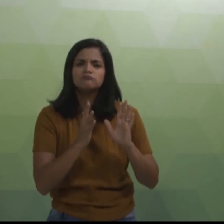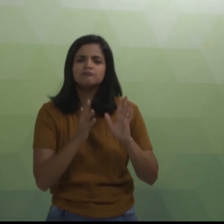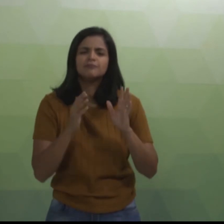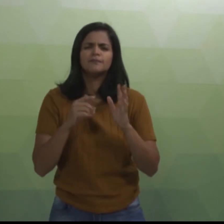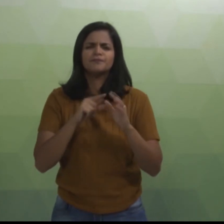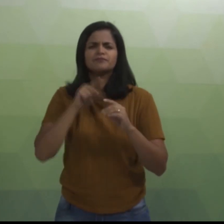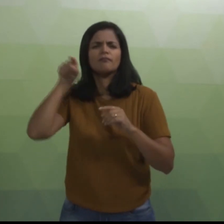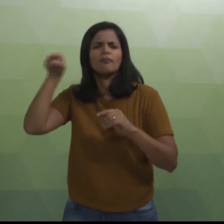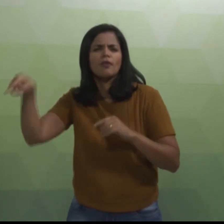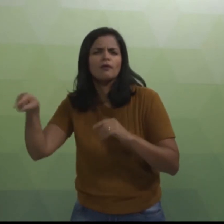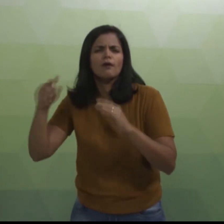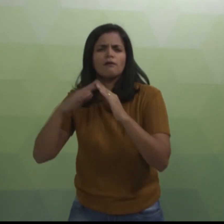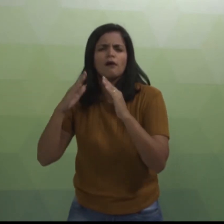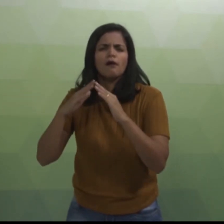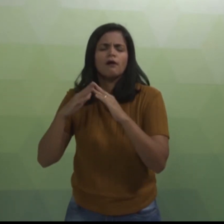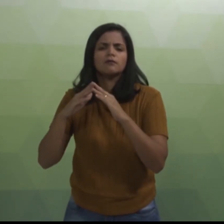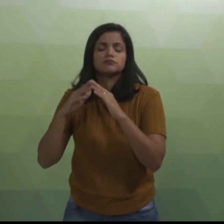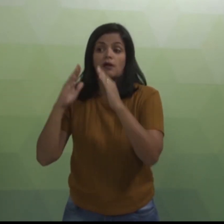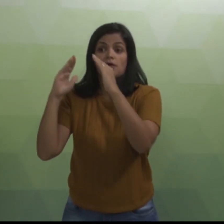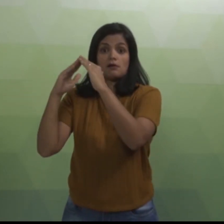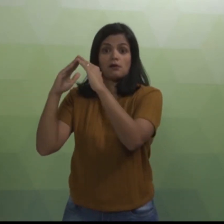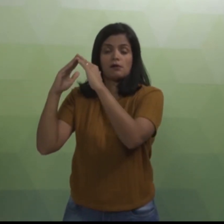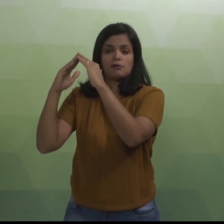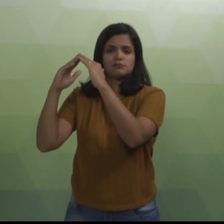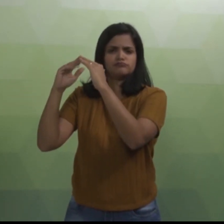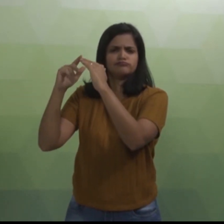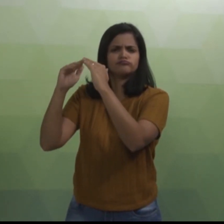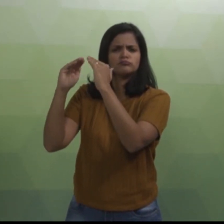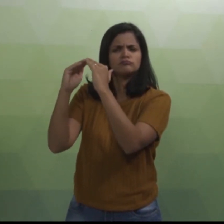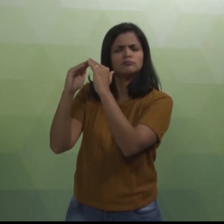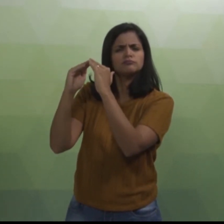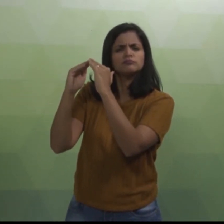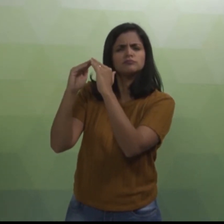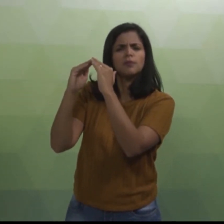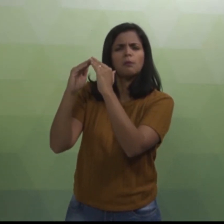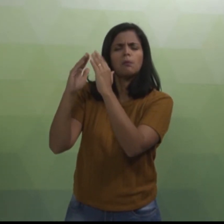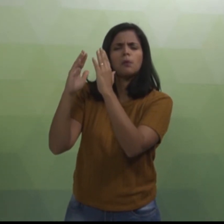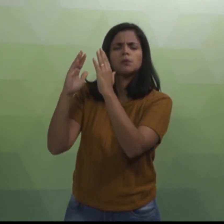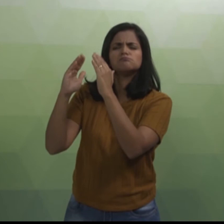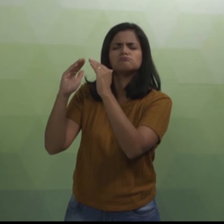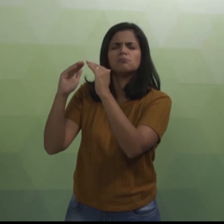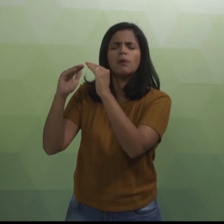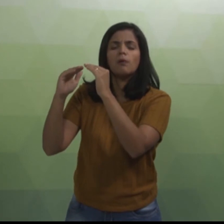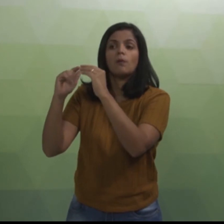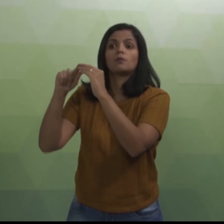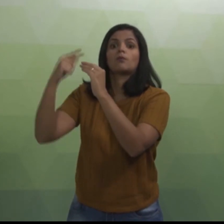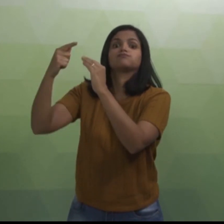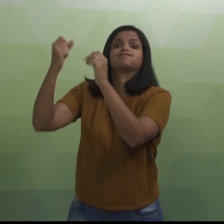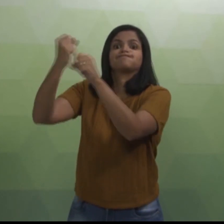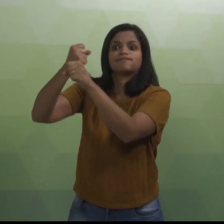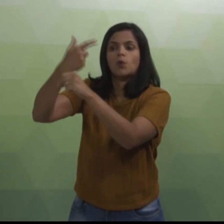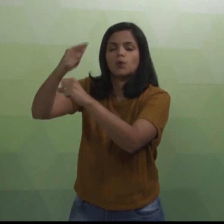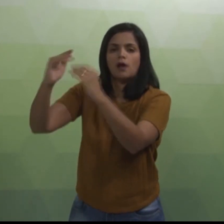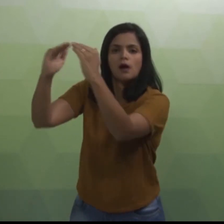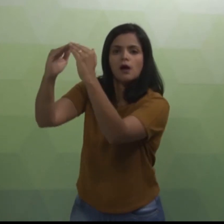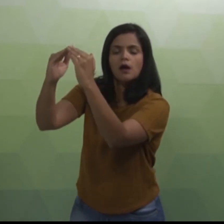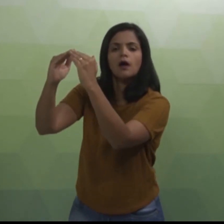o uso do espaço. Por exemplo, aqui eu tenho uma casa. Então,